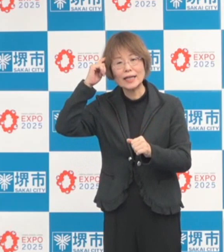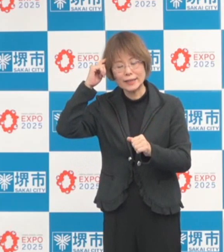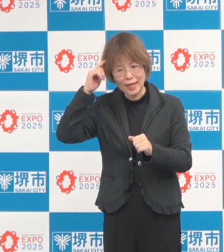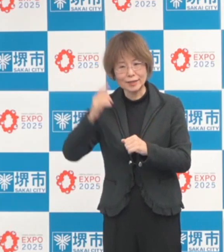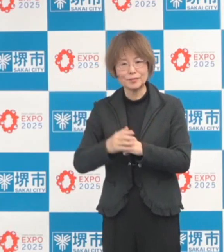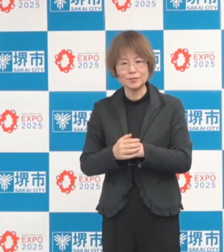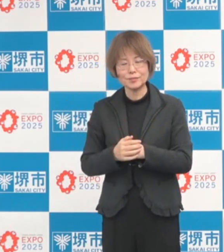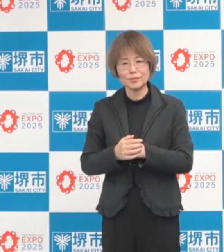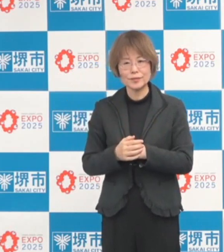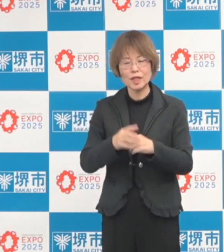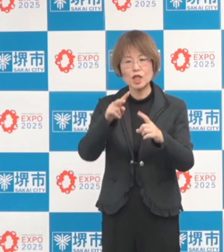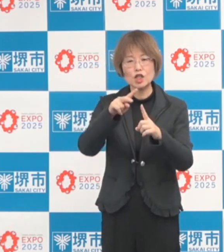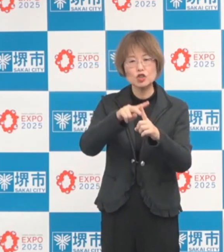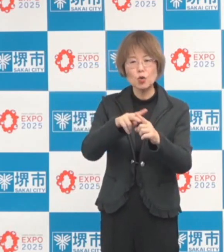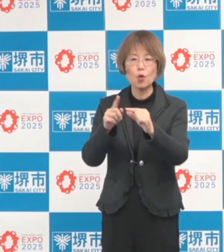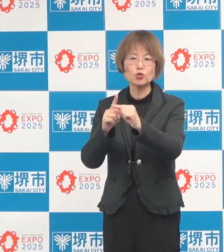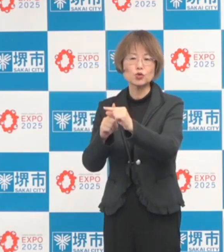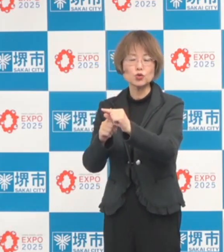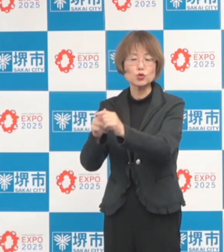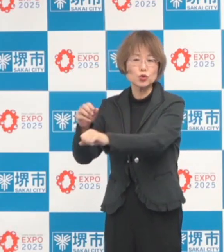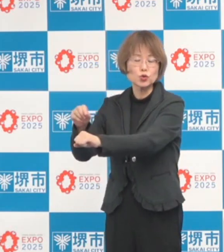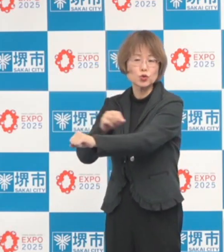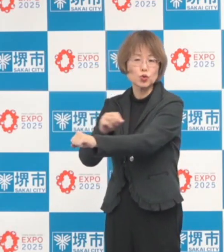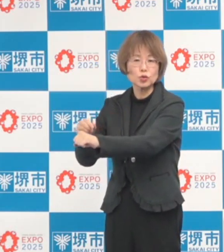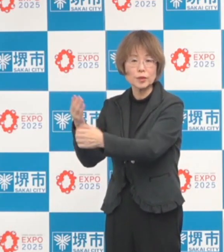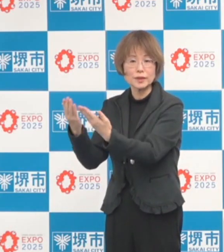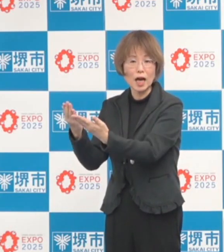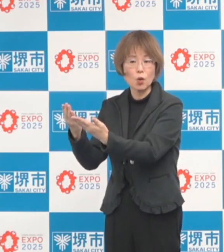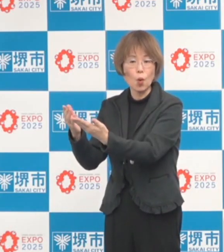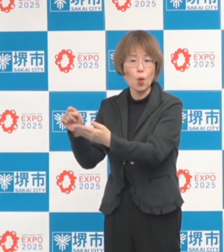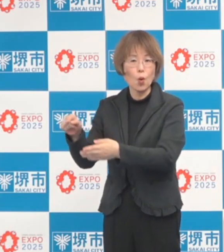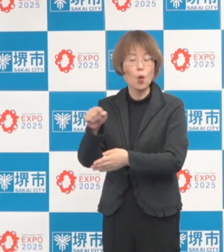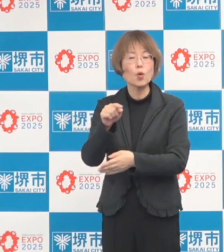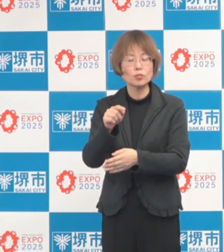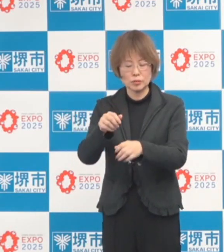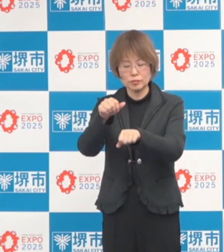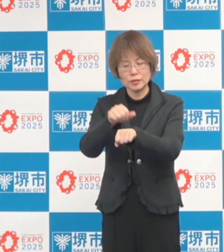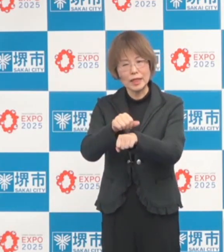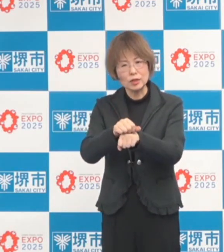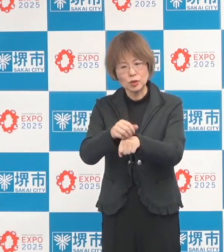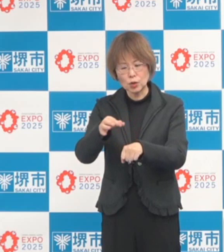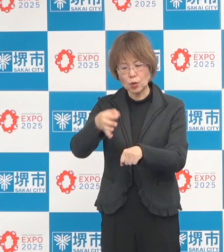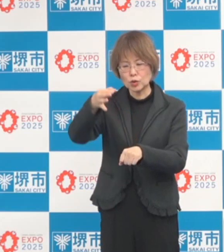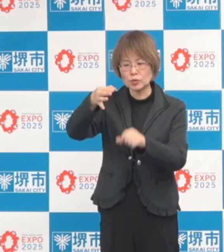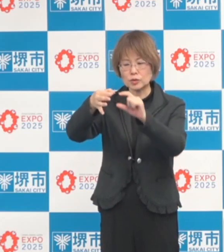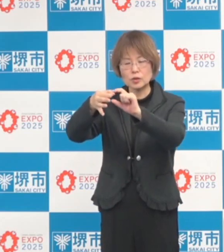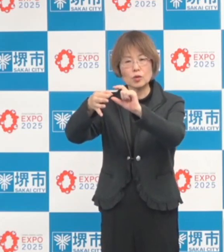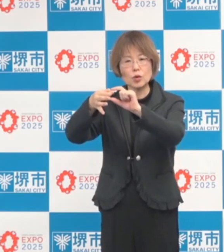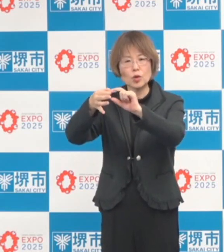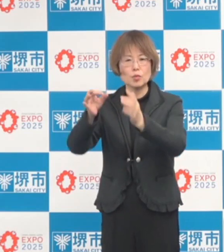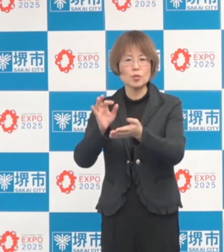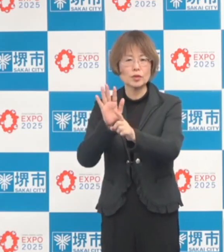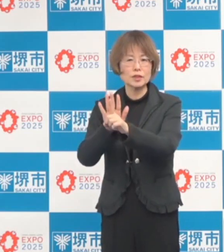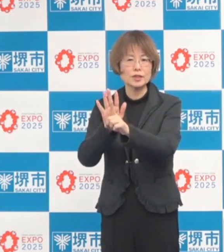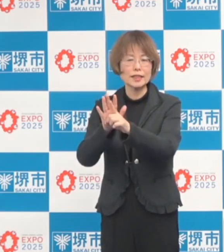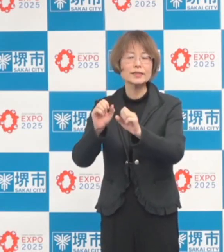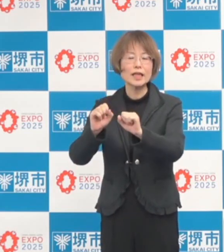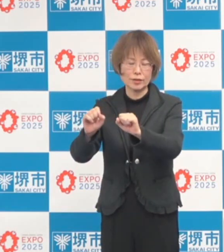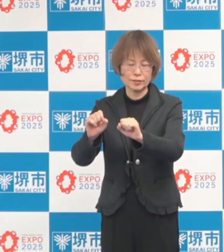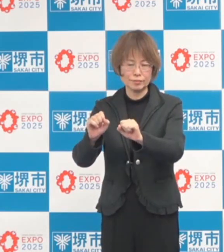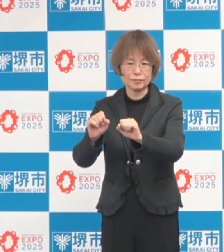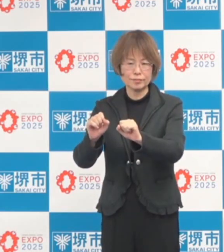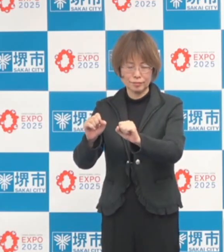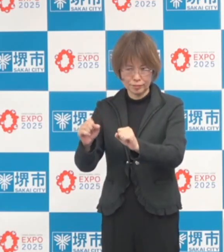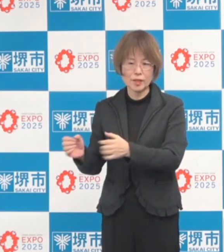立小中学校および特別支援学校にて現在食材費の高騰分を支援しておりまして、令和6年度につい